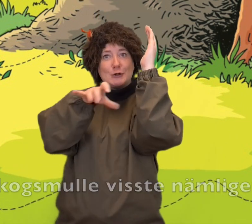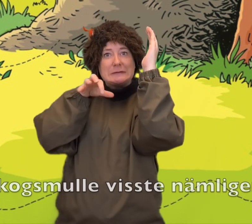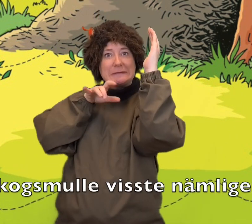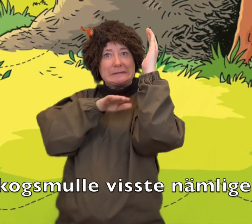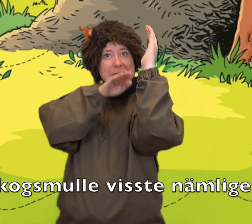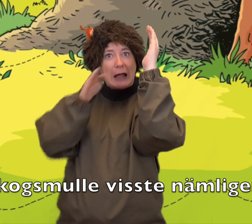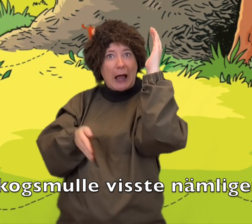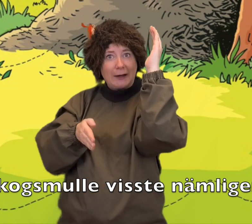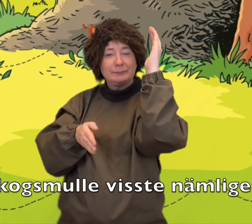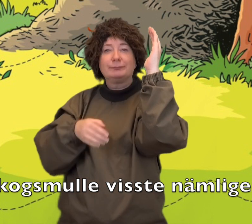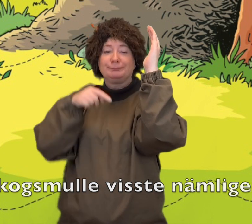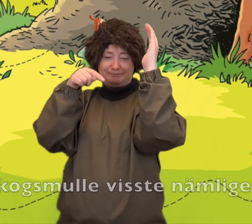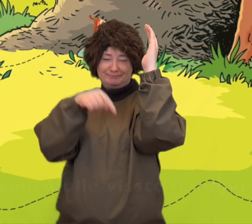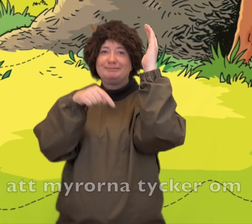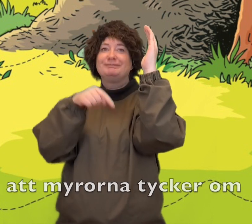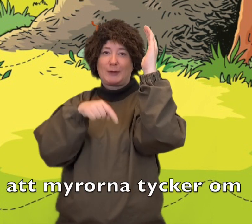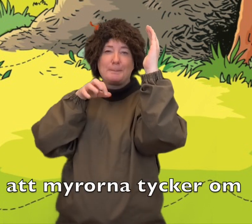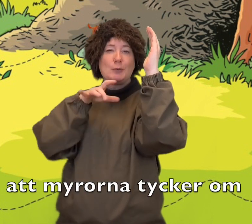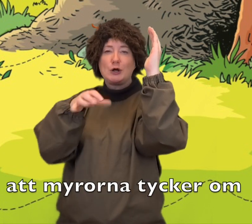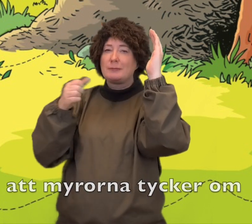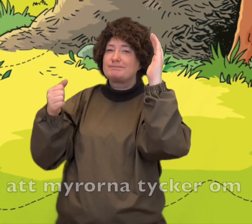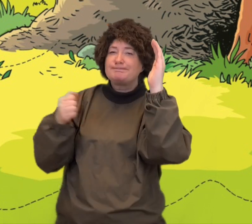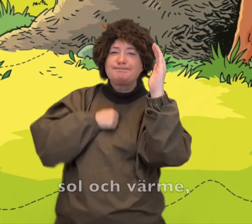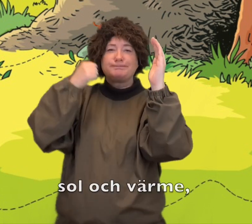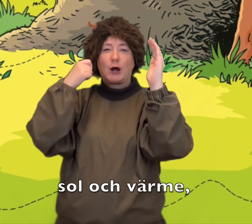visste nämligen att myrorna tycker om sol och värme.